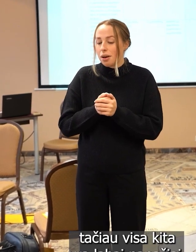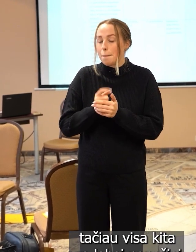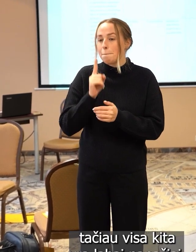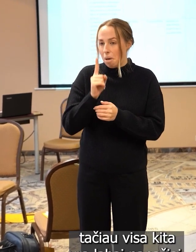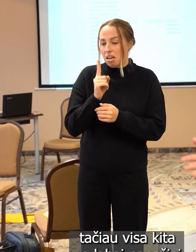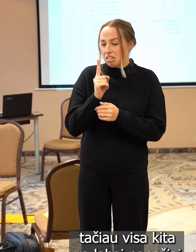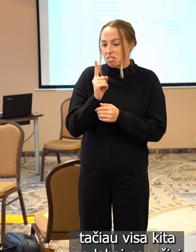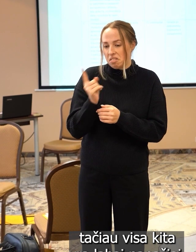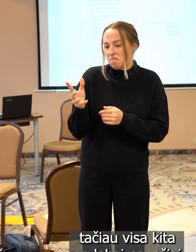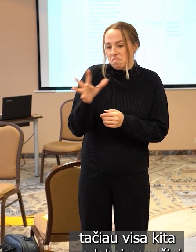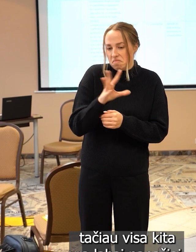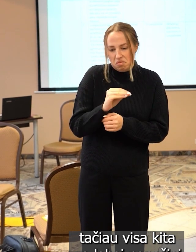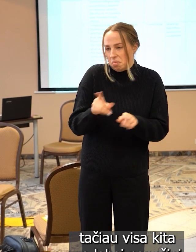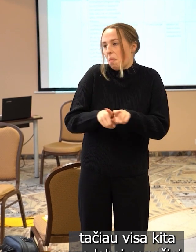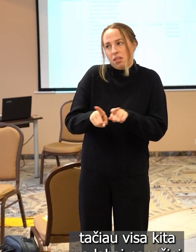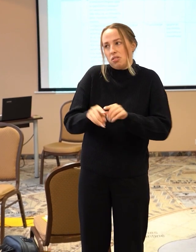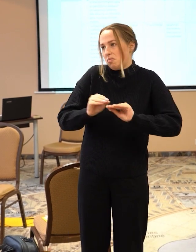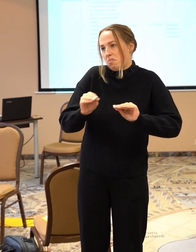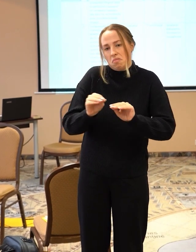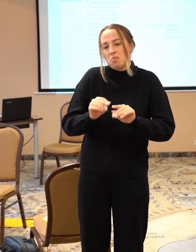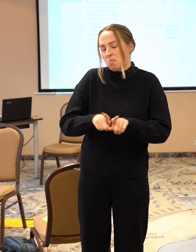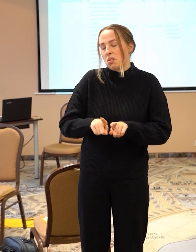tačiau visa kita yra labai panašiai.